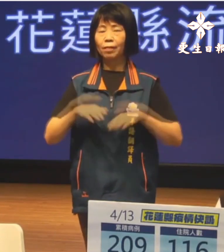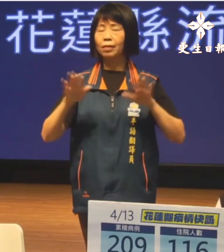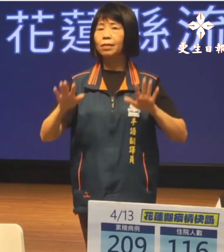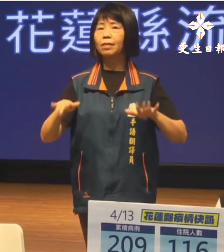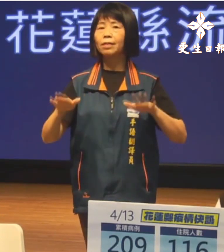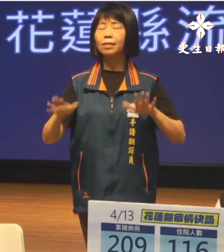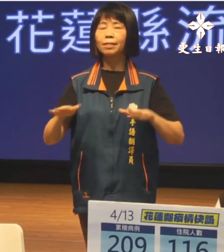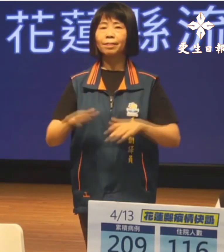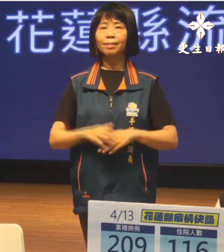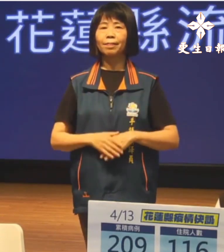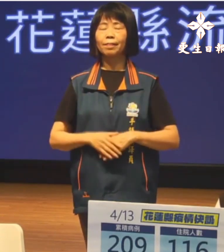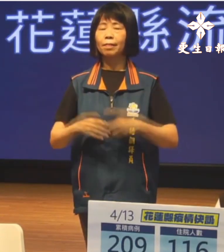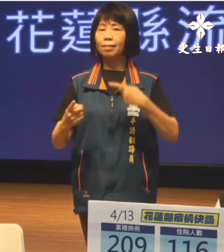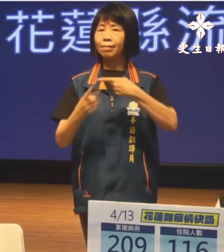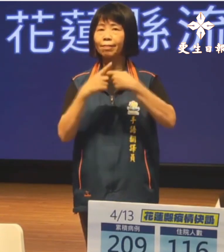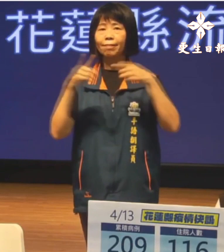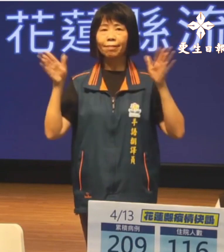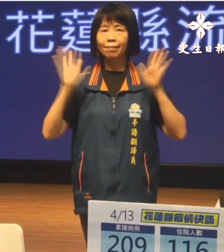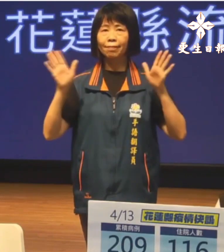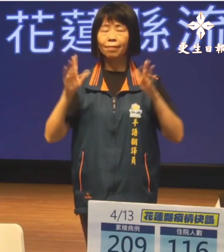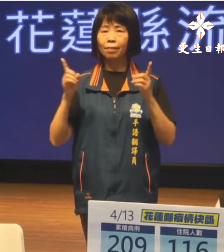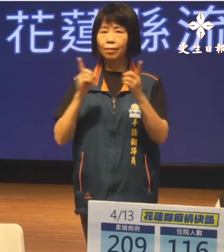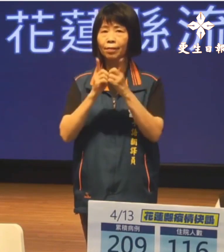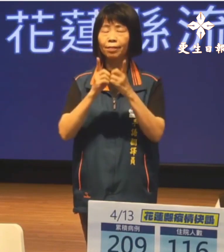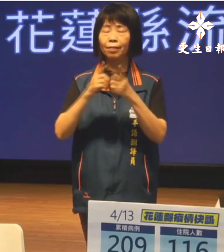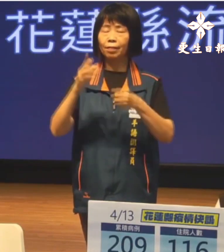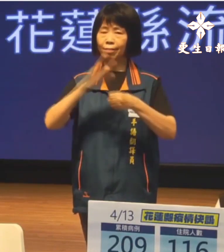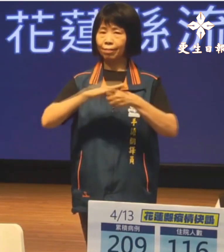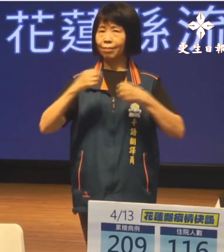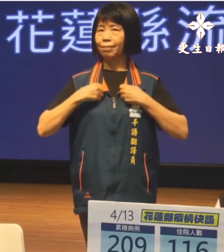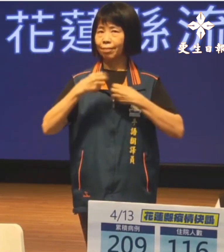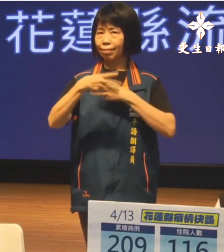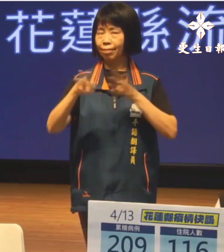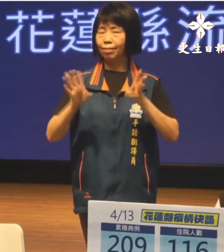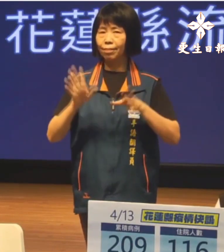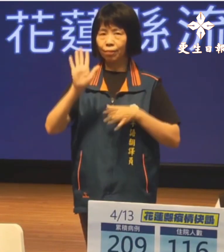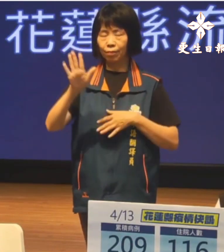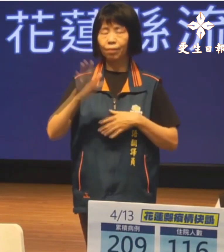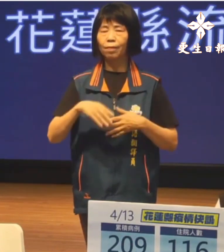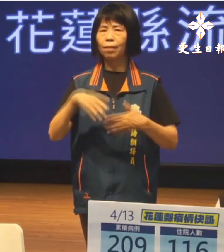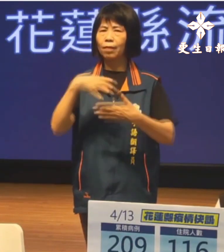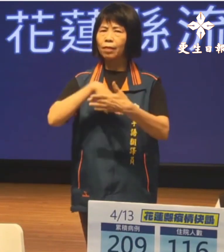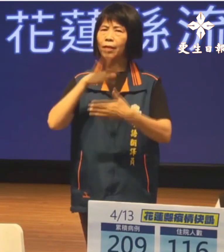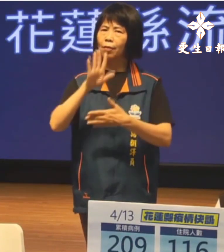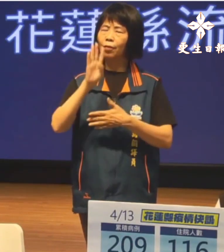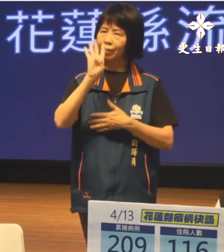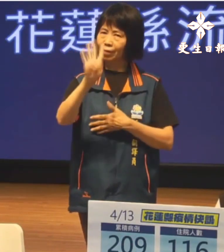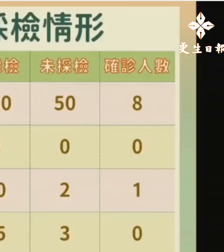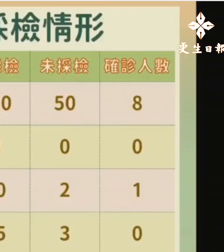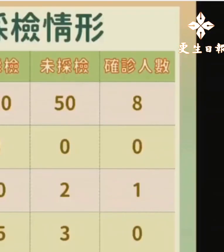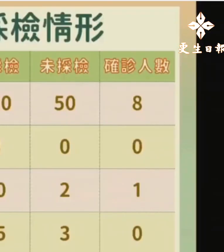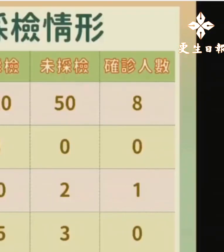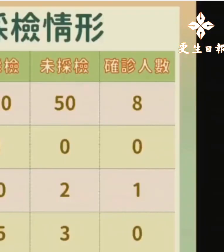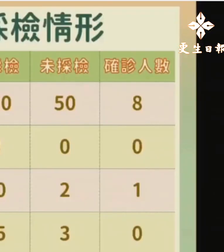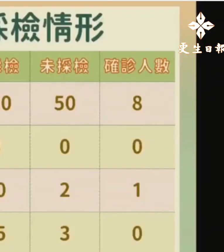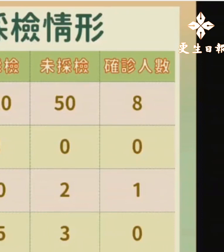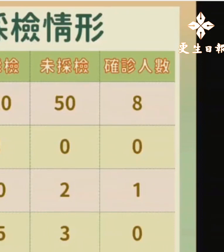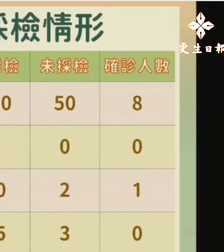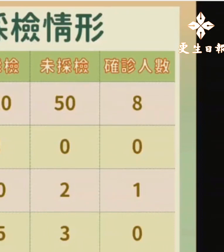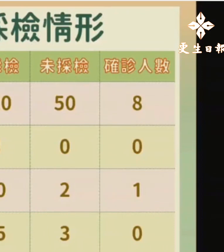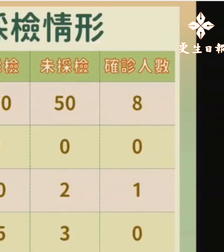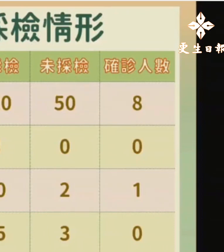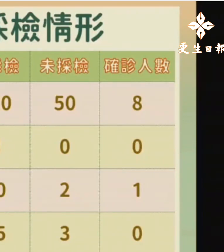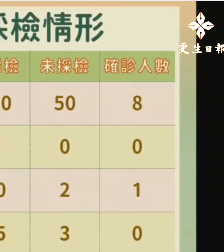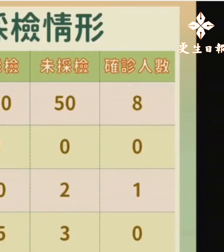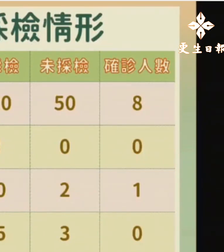目前呢确诊的孩子呢有接触的补习班大概有包含了4个，第一个是小加拿大补